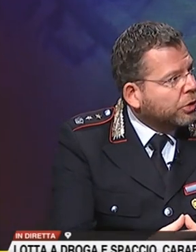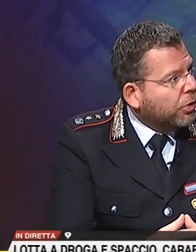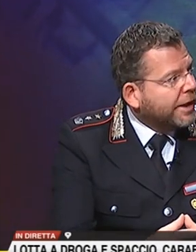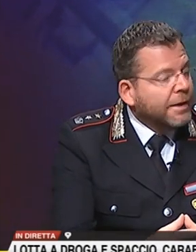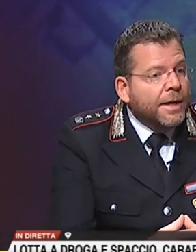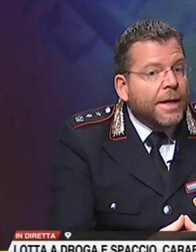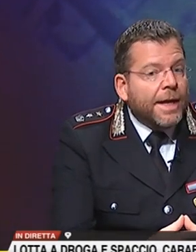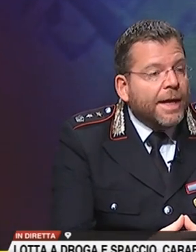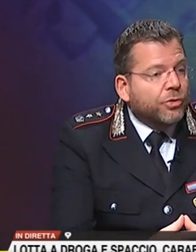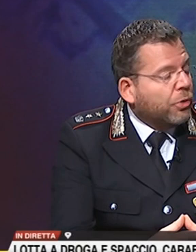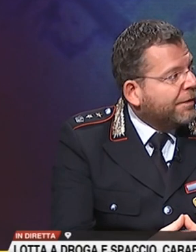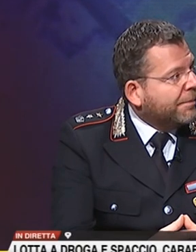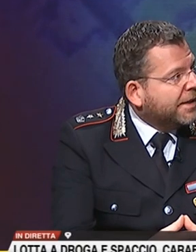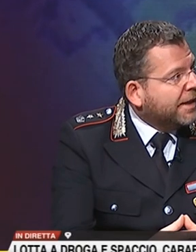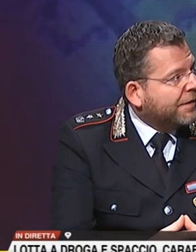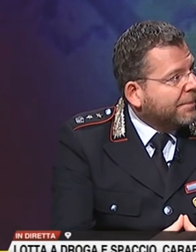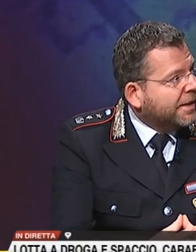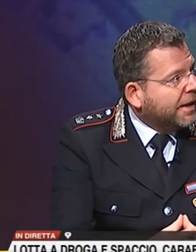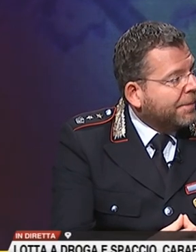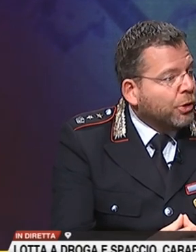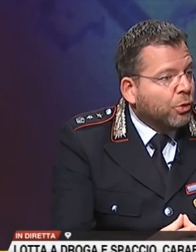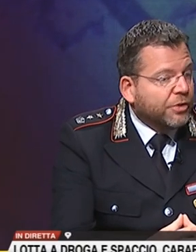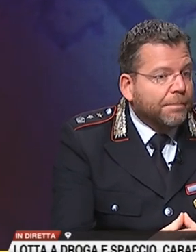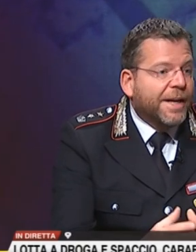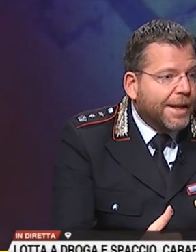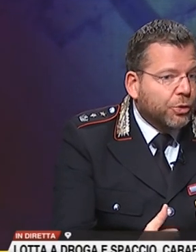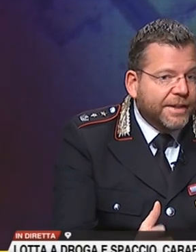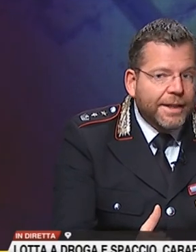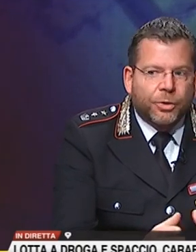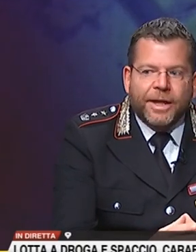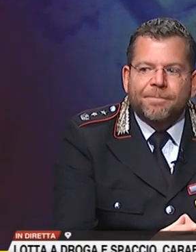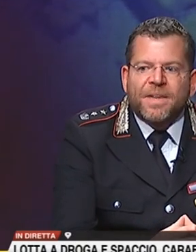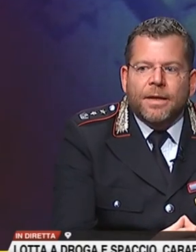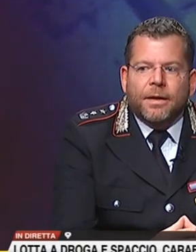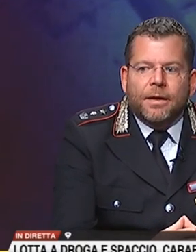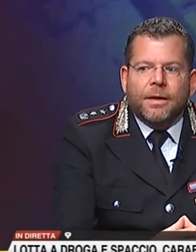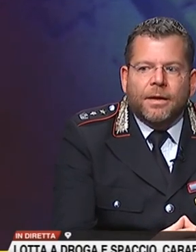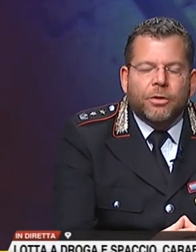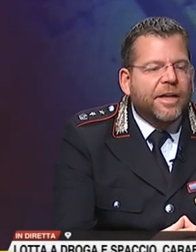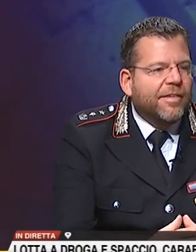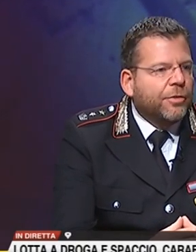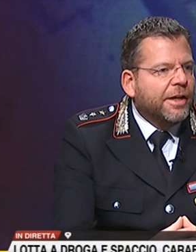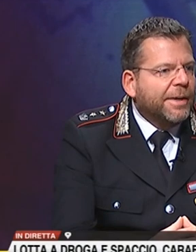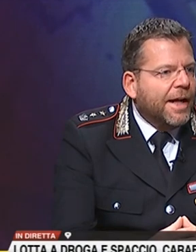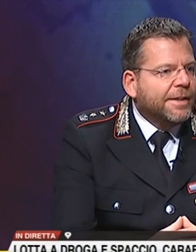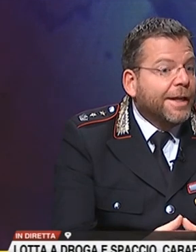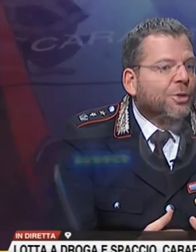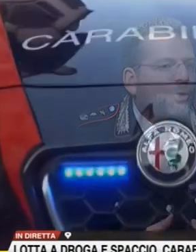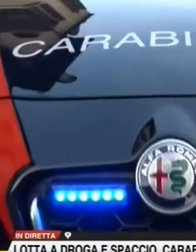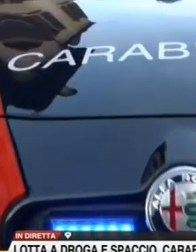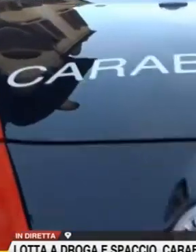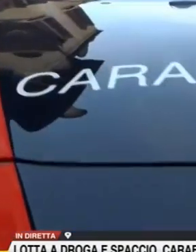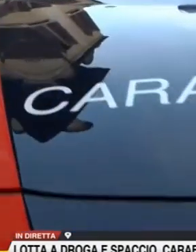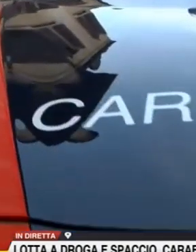ai controlli e sono veramente, veramente pericolose. Peraltro va detto che le organizzazioni criminali